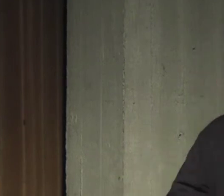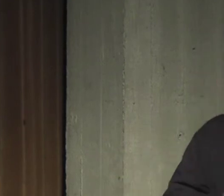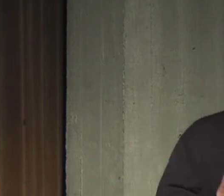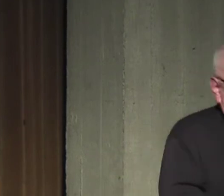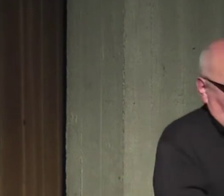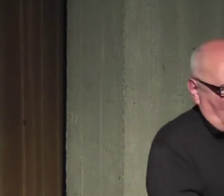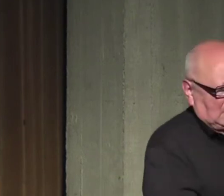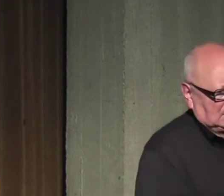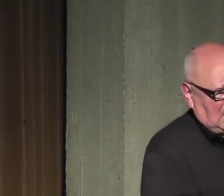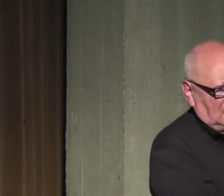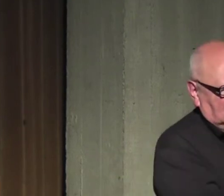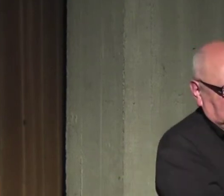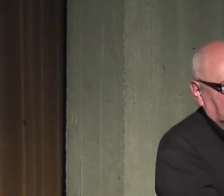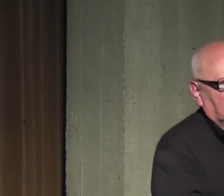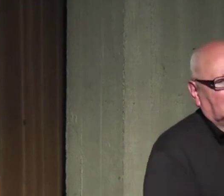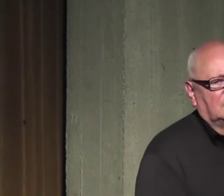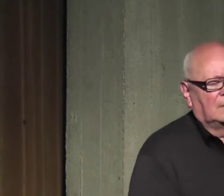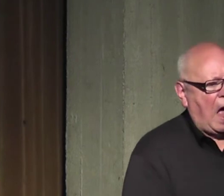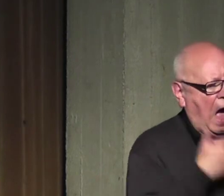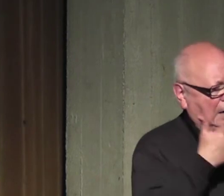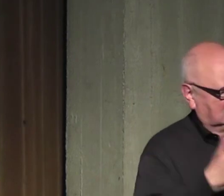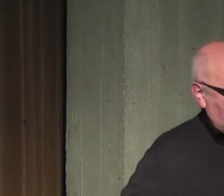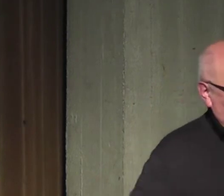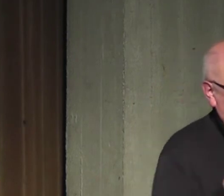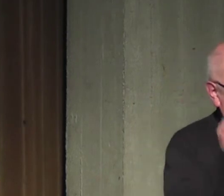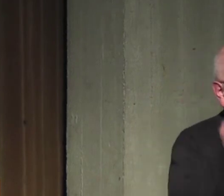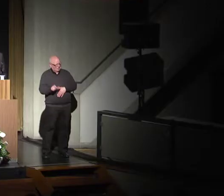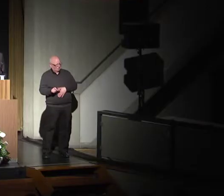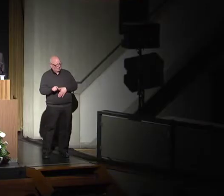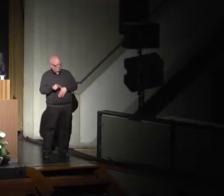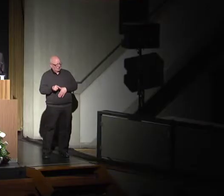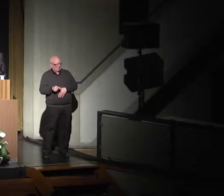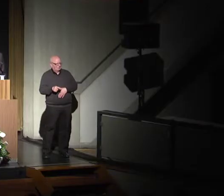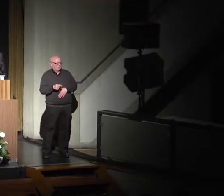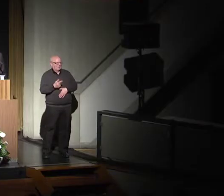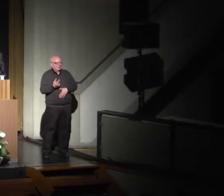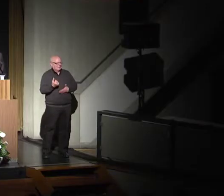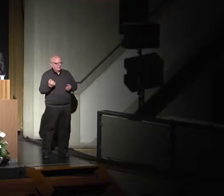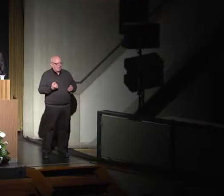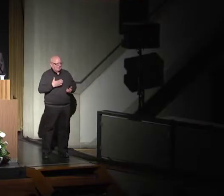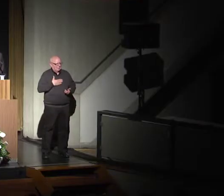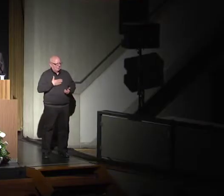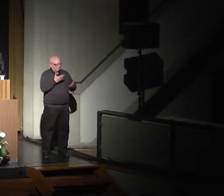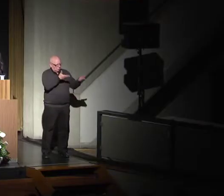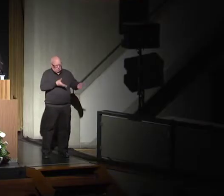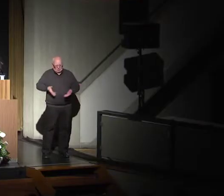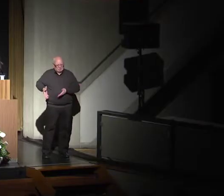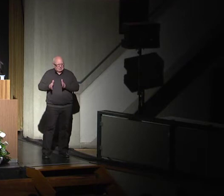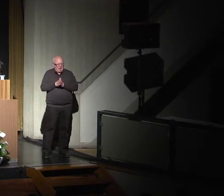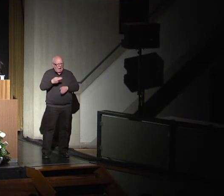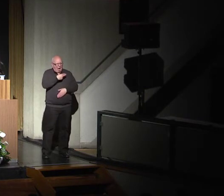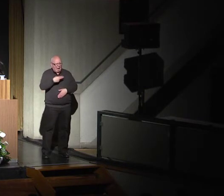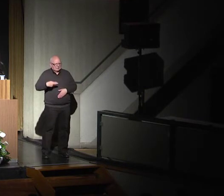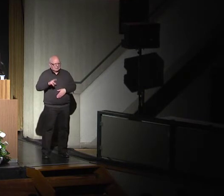präsentiert. Einen solchen engagierten Menschen, der sich um den Stadt sehr verdient gemacht hat, möchte ich jetzt auf die Bühne bitten, Herrn Hans-Werner